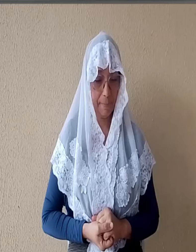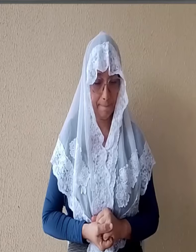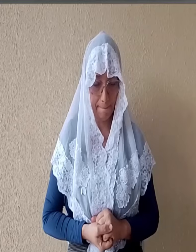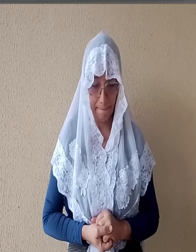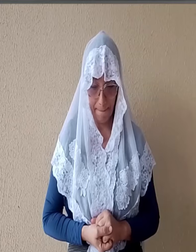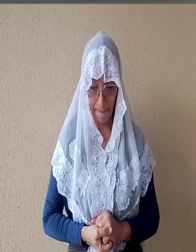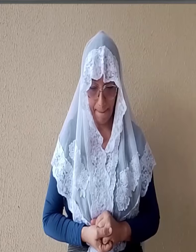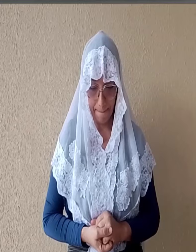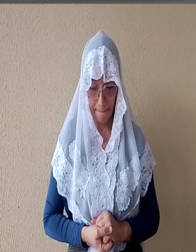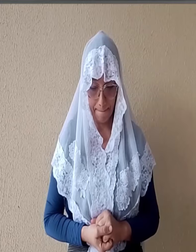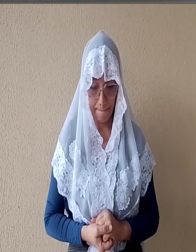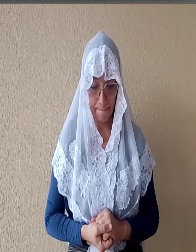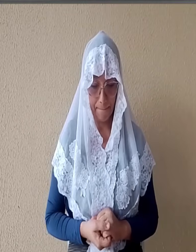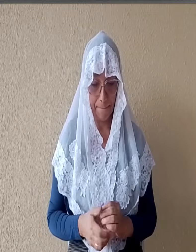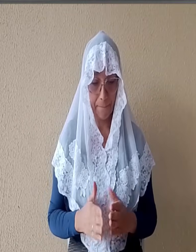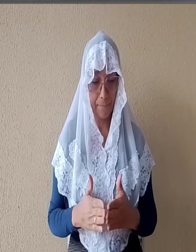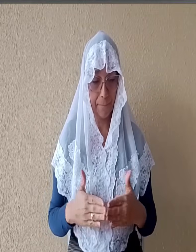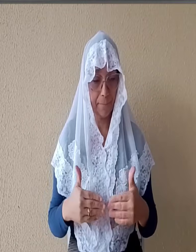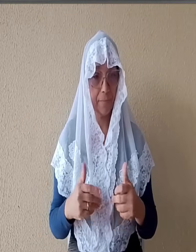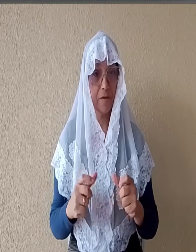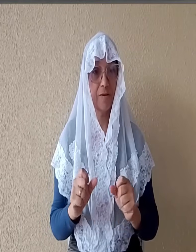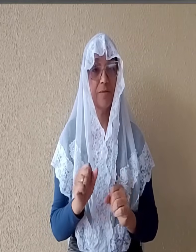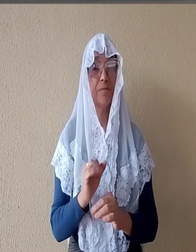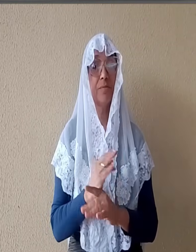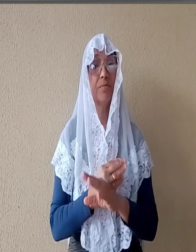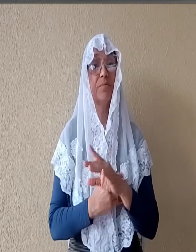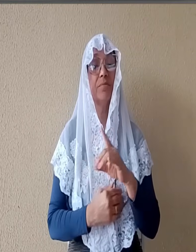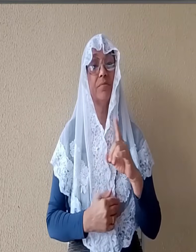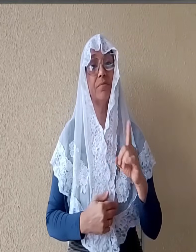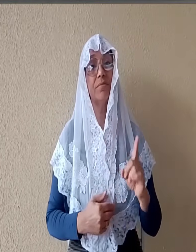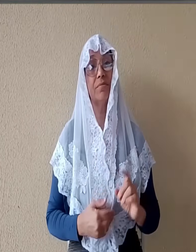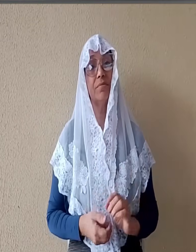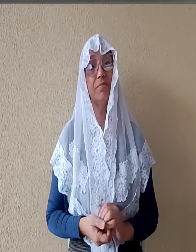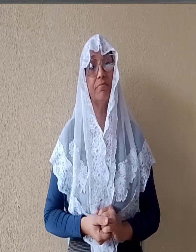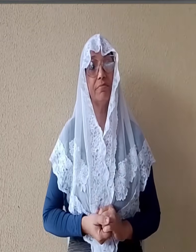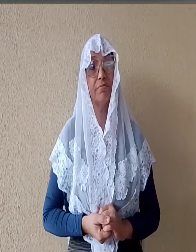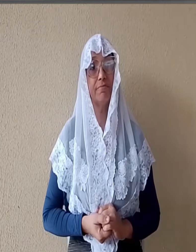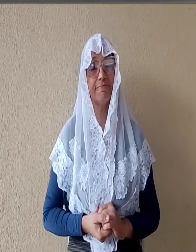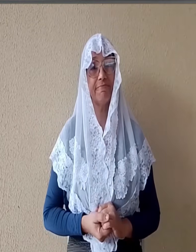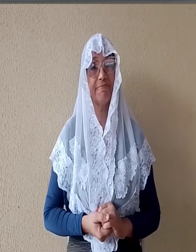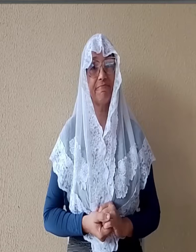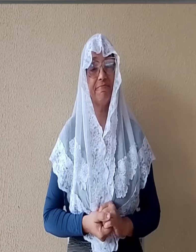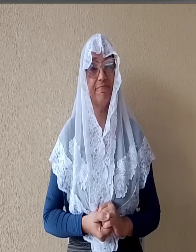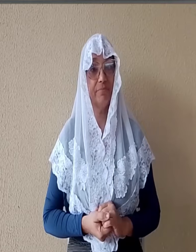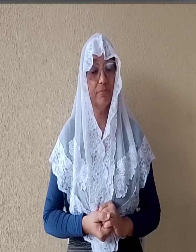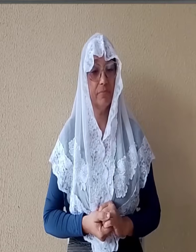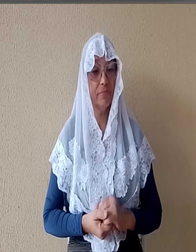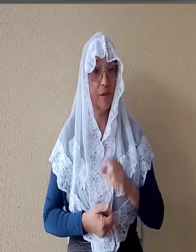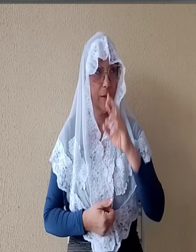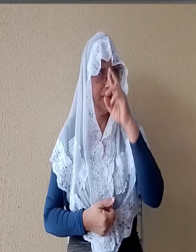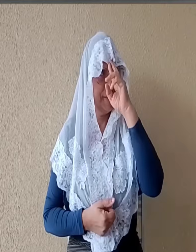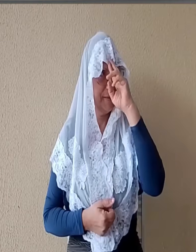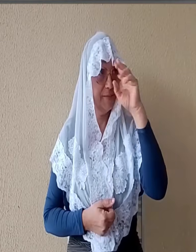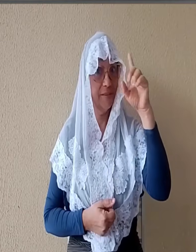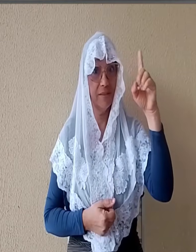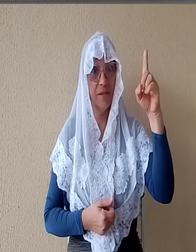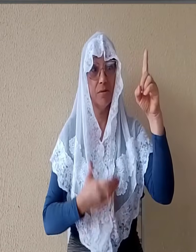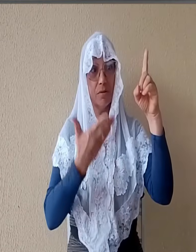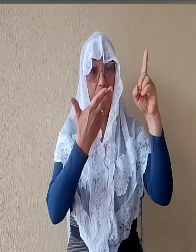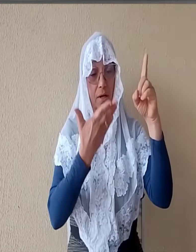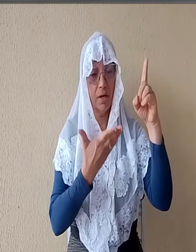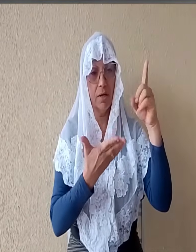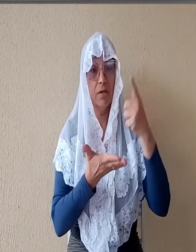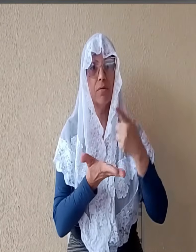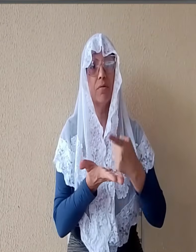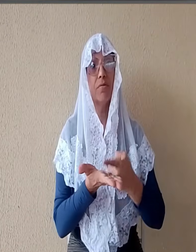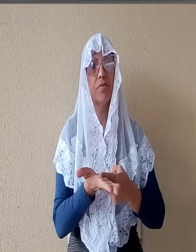porque quando nós não sabemos o que nós está buscando, gera uma curiosidade e gera uma emoção. E a emoção,